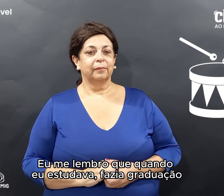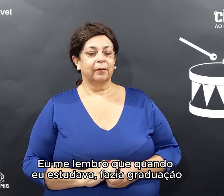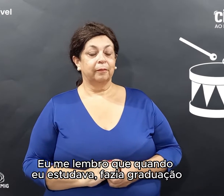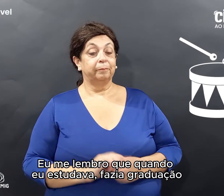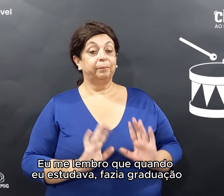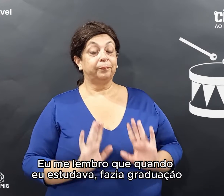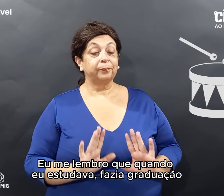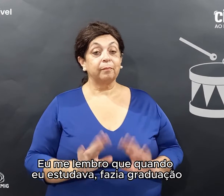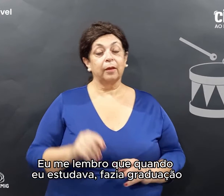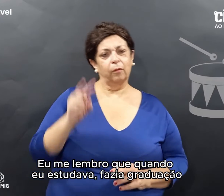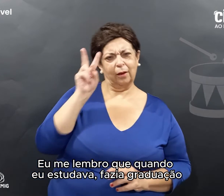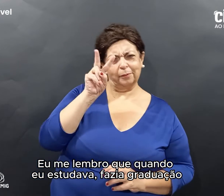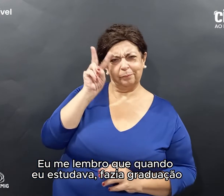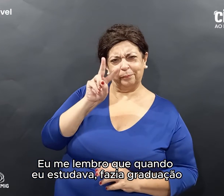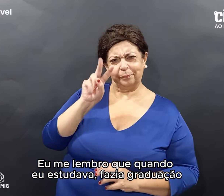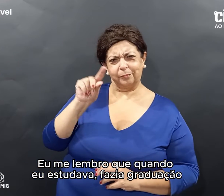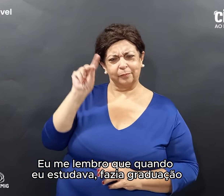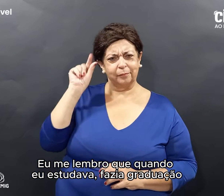Eu me lembro que